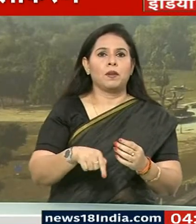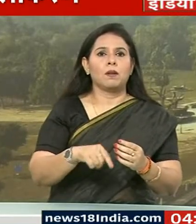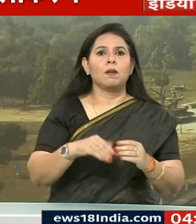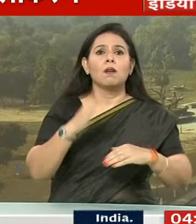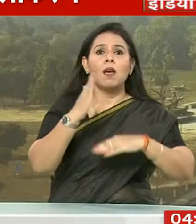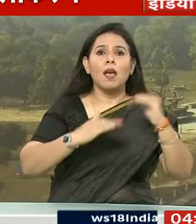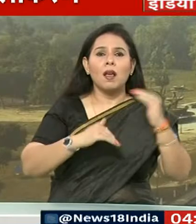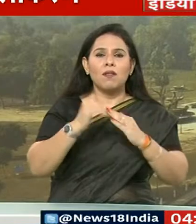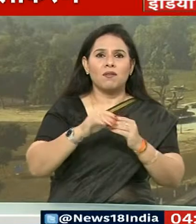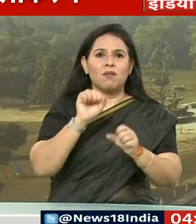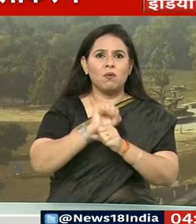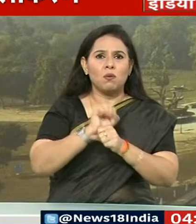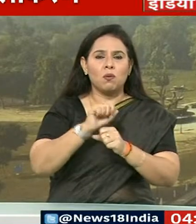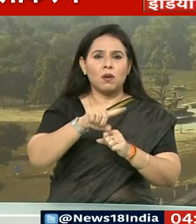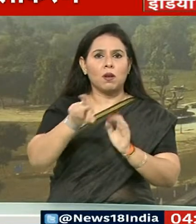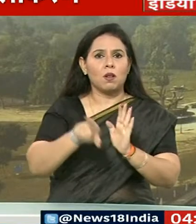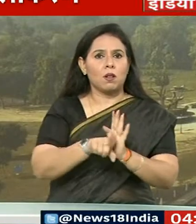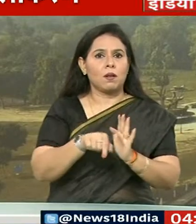इंफ्रास्ट्रक्चर को